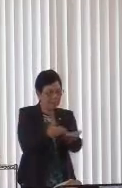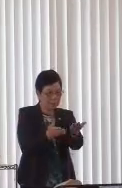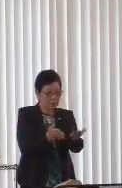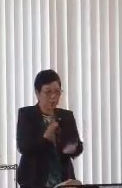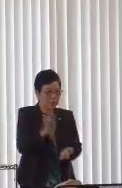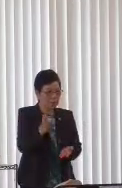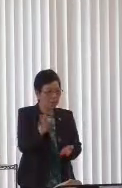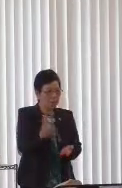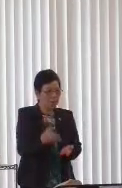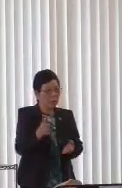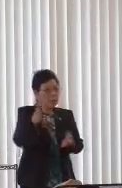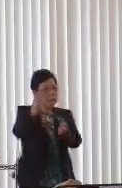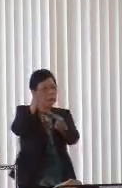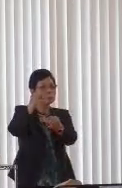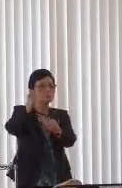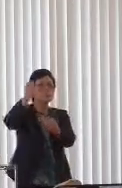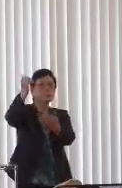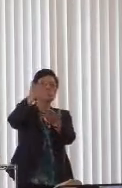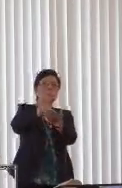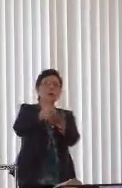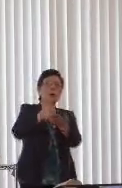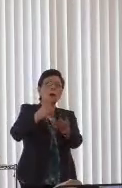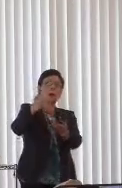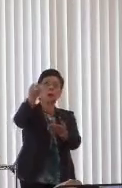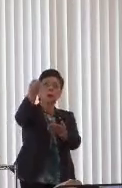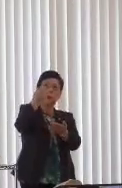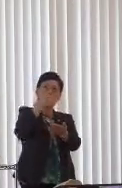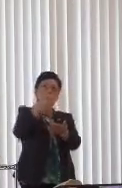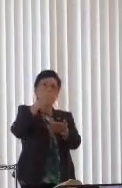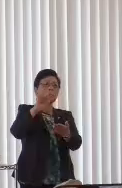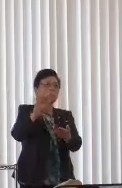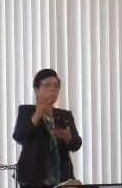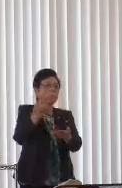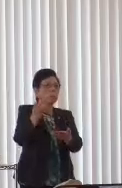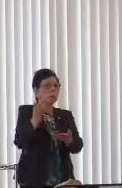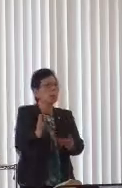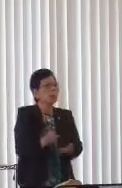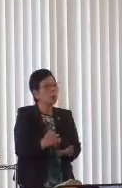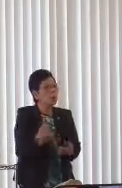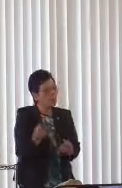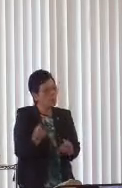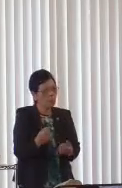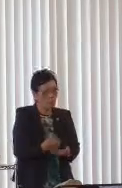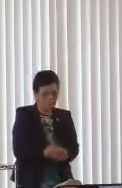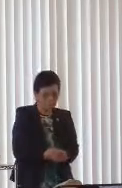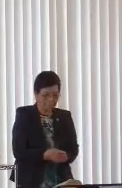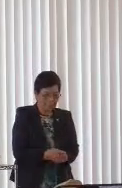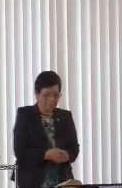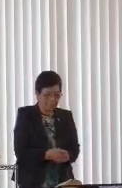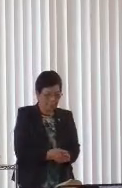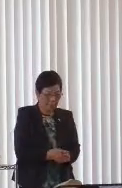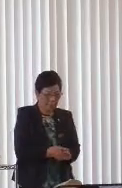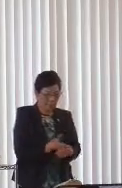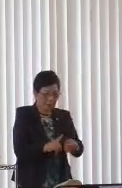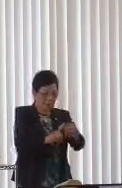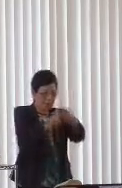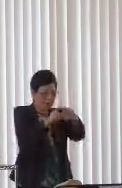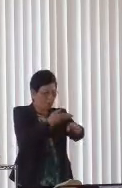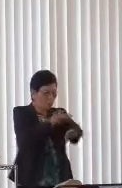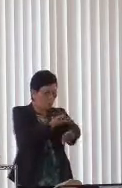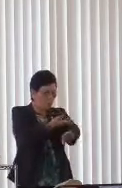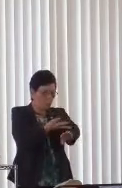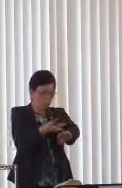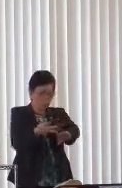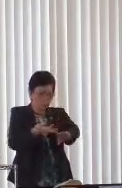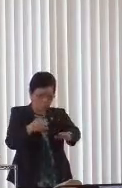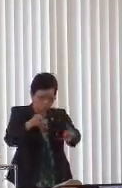さっきの話に戻りますが、これはいつ来るかわからないと言われているんですけれども、そうは言っておきながら、このキリスト教の歴史を見るとですね、